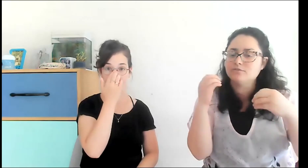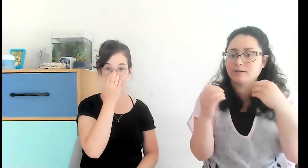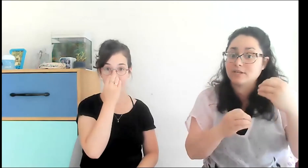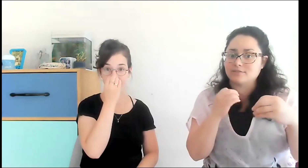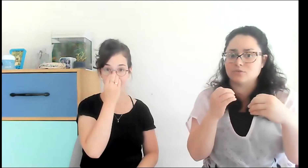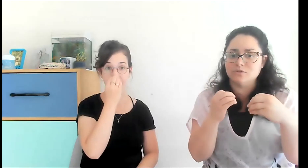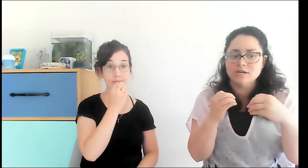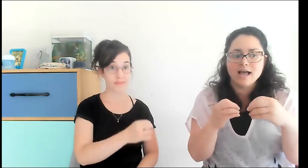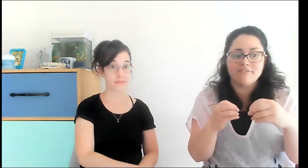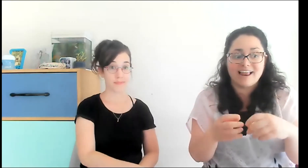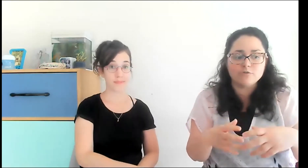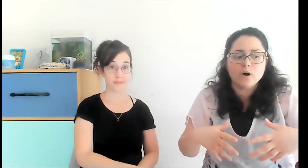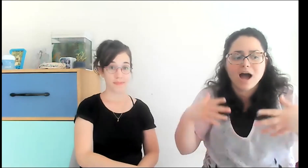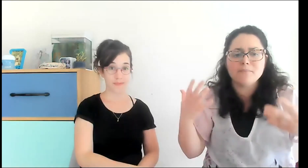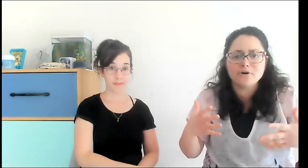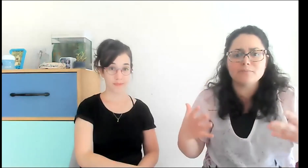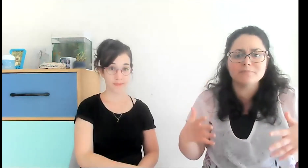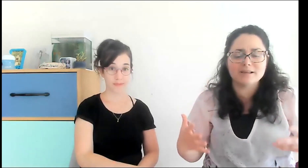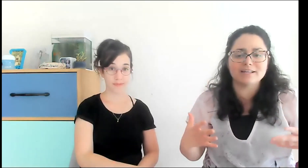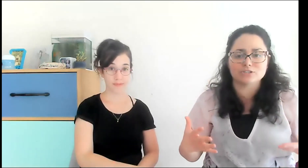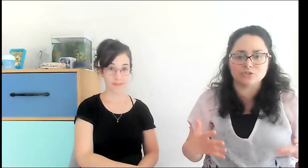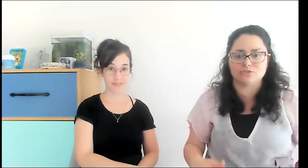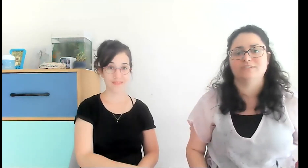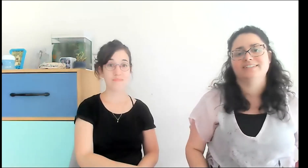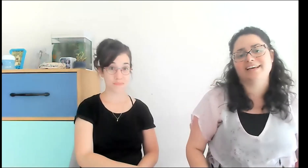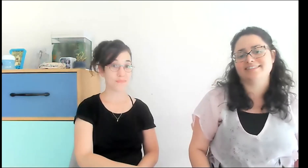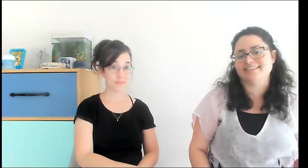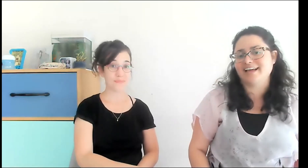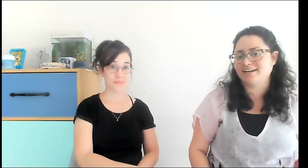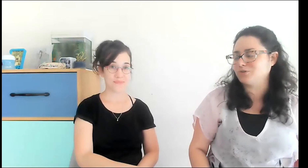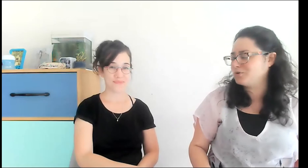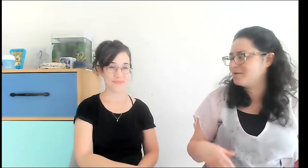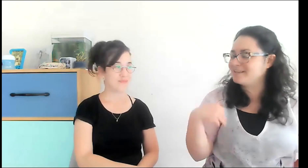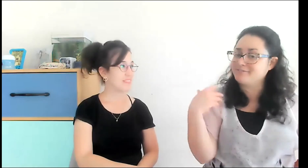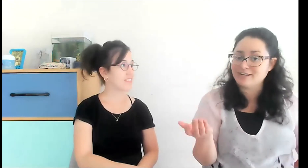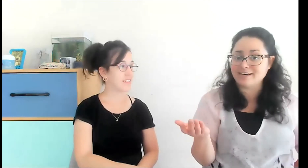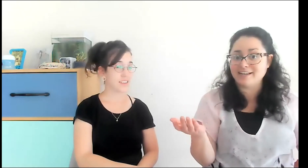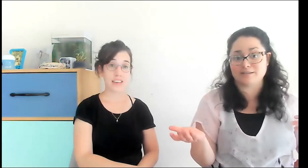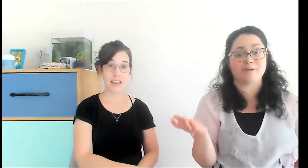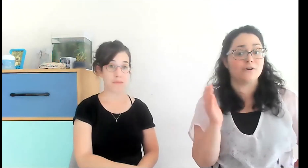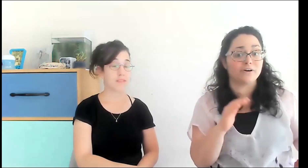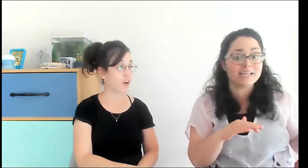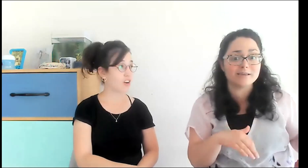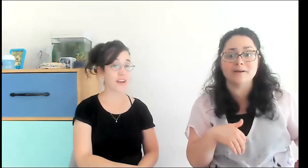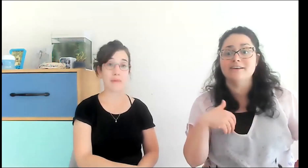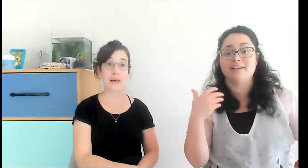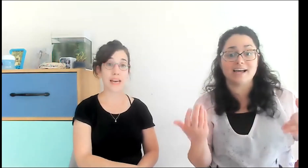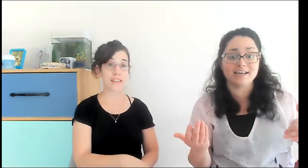דברים שחזרו, אבל היה לנו פה המון המון מילים חדשות. אז אחר כך תוכלו גם לספר להורים,